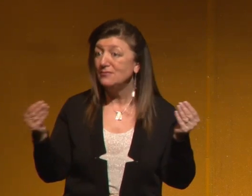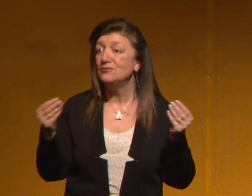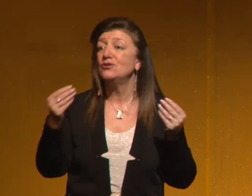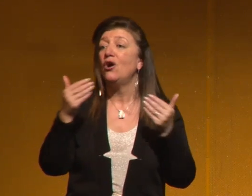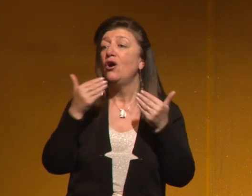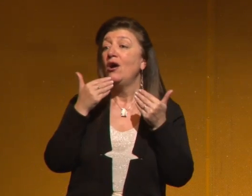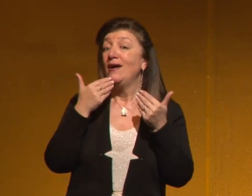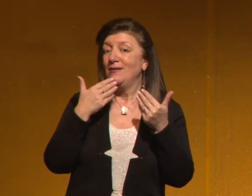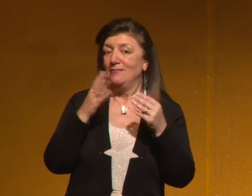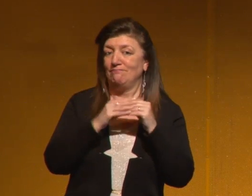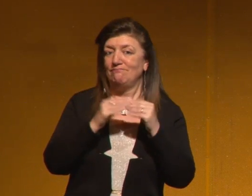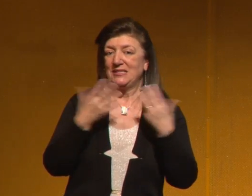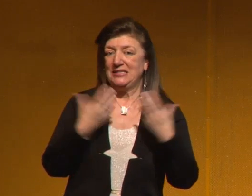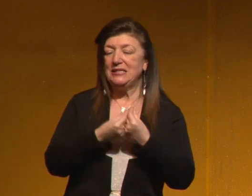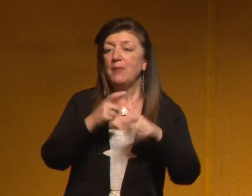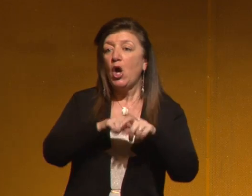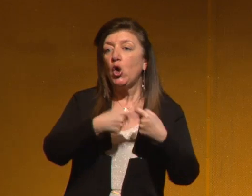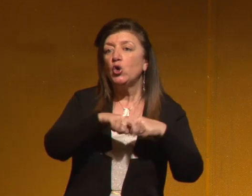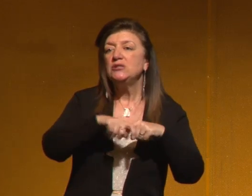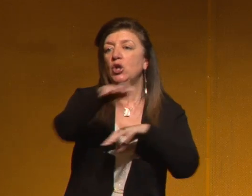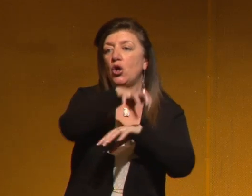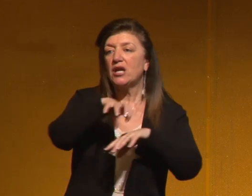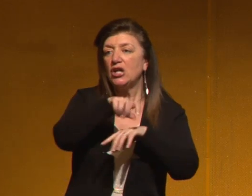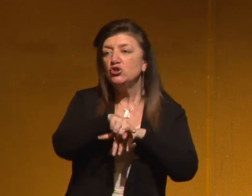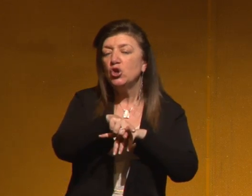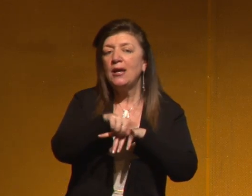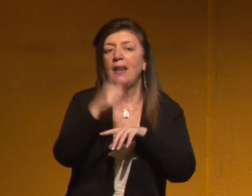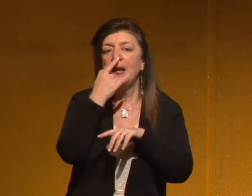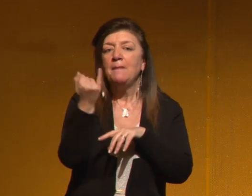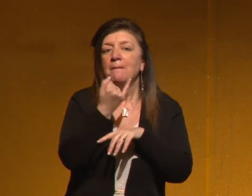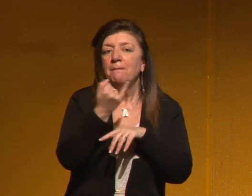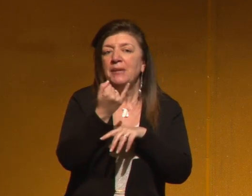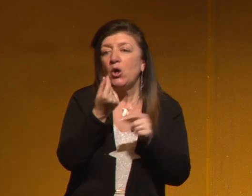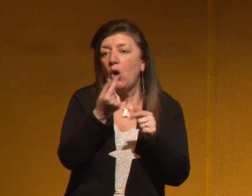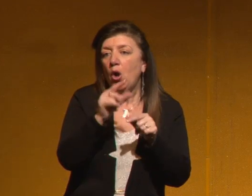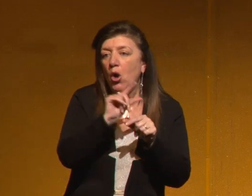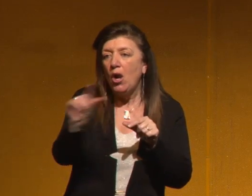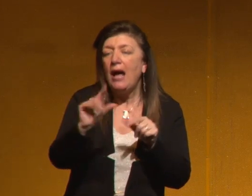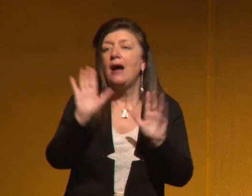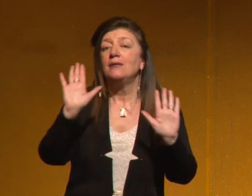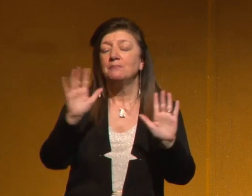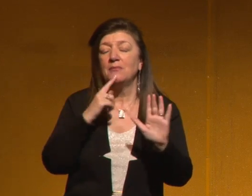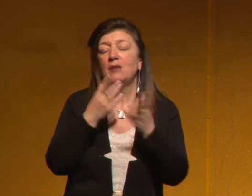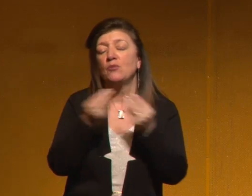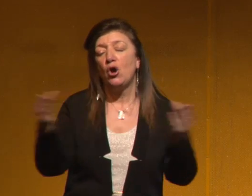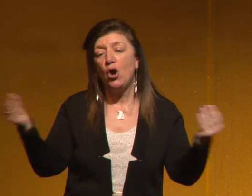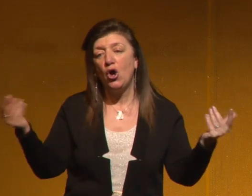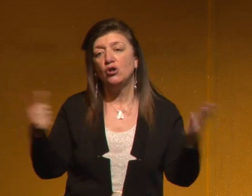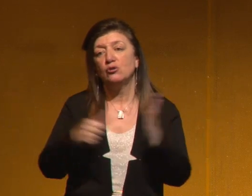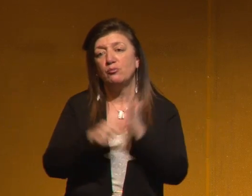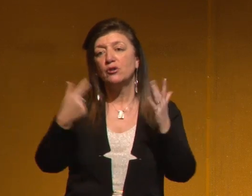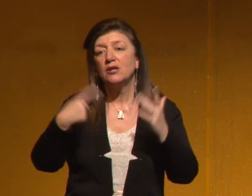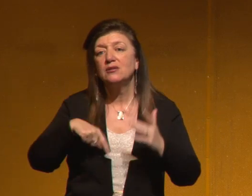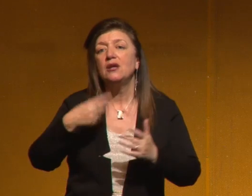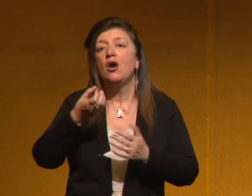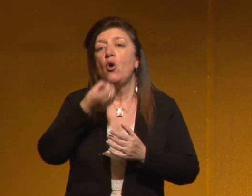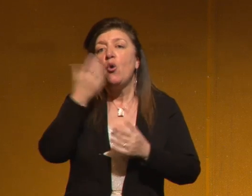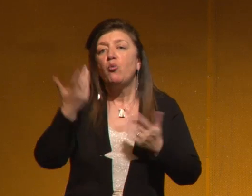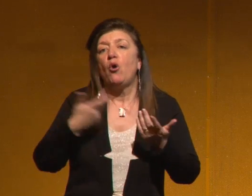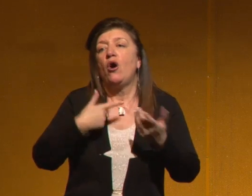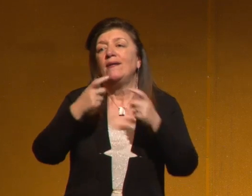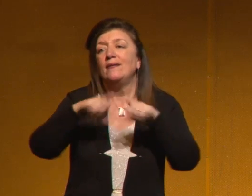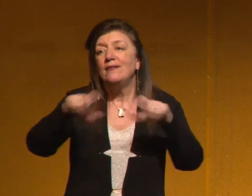che se si vuole piccola come quantità finanziaria ma molto significativa dei buoni gratuiti di